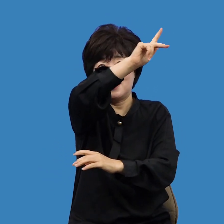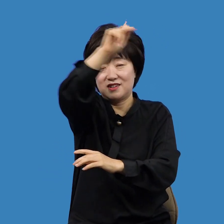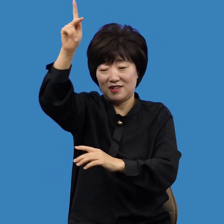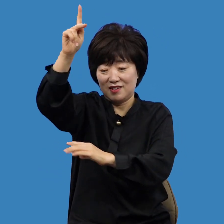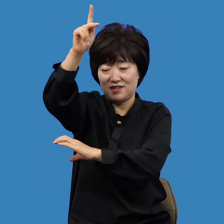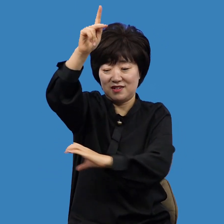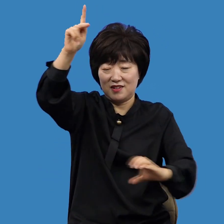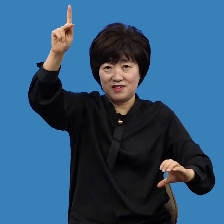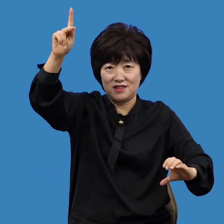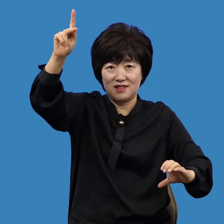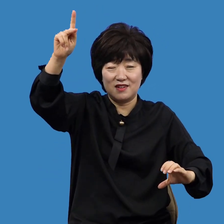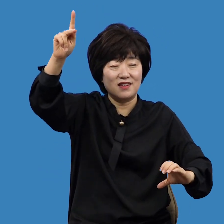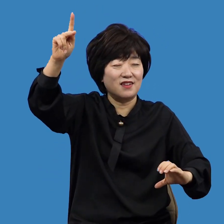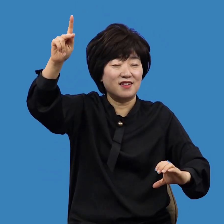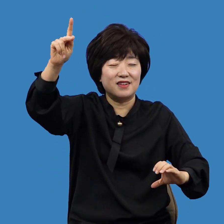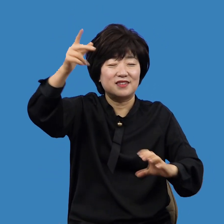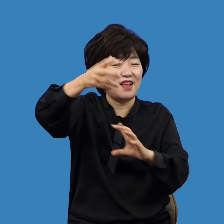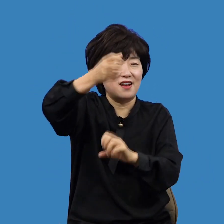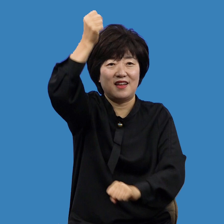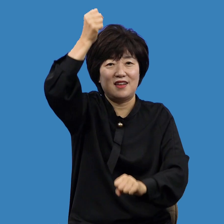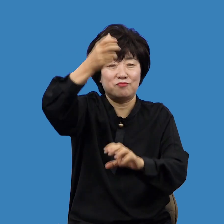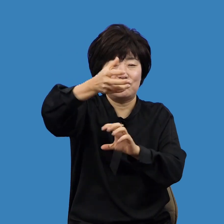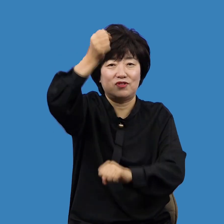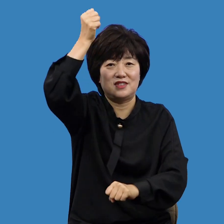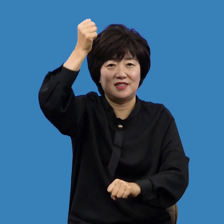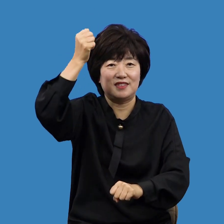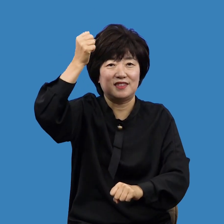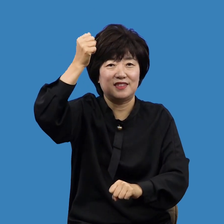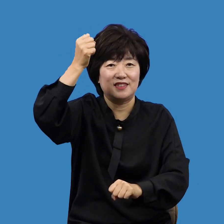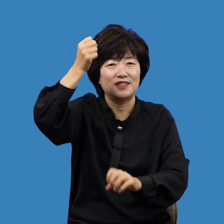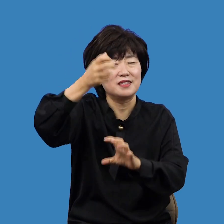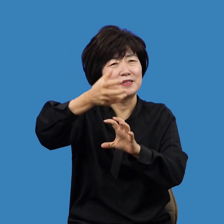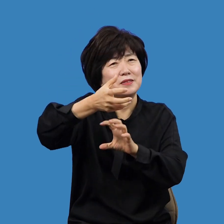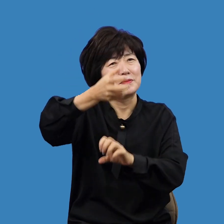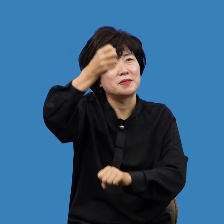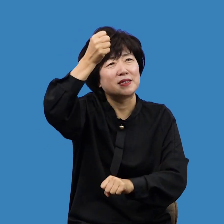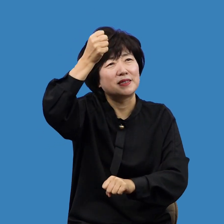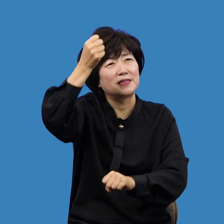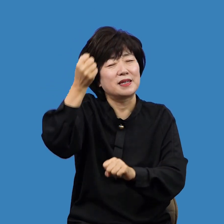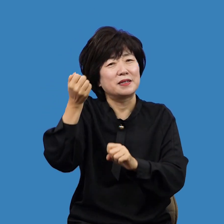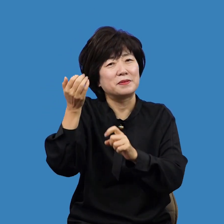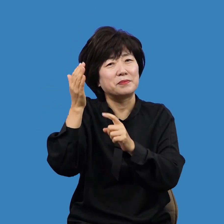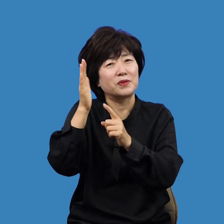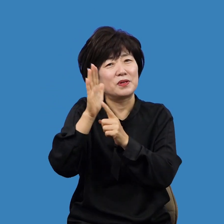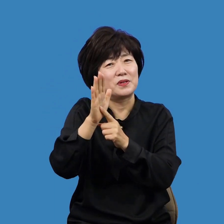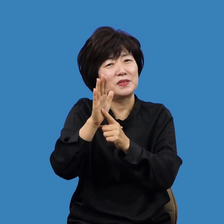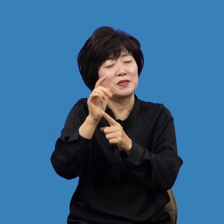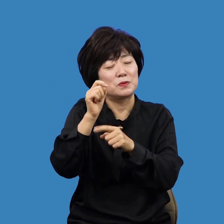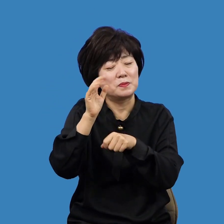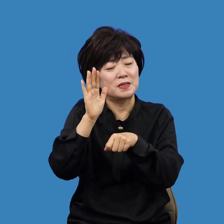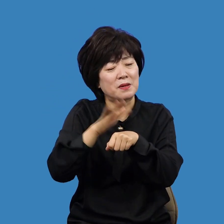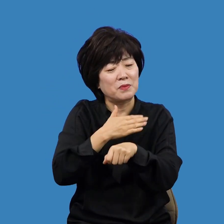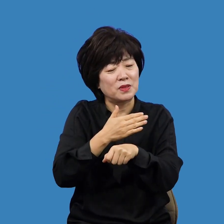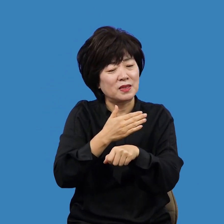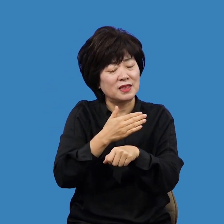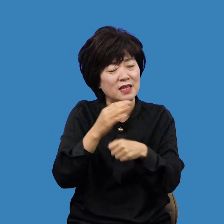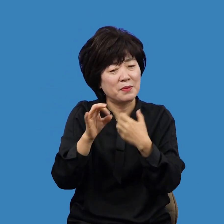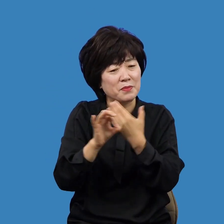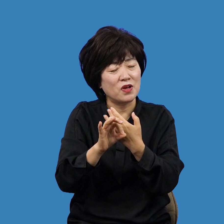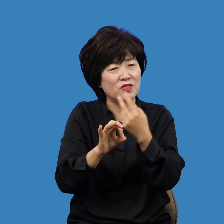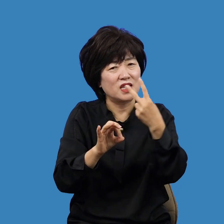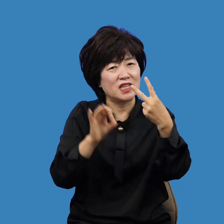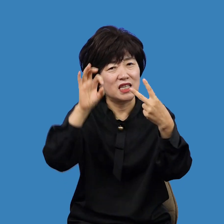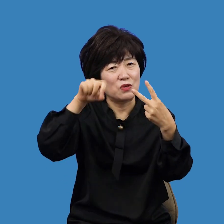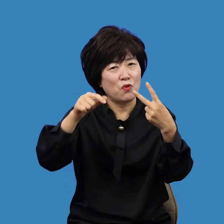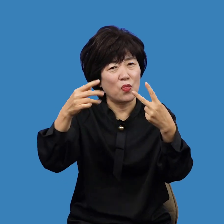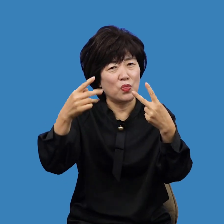수도 설명할 수도 없는 분리되어 있는 것이라. 이 분리됐다고 표현이 잘못 이해되면 이제 이원론적인 삶을 살게